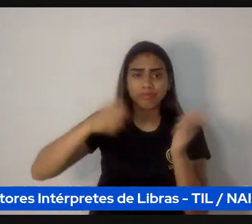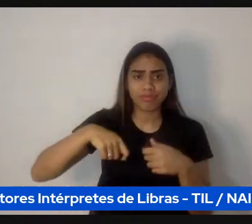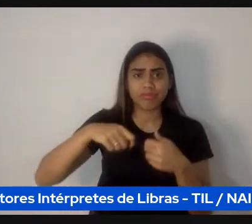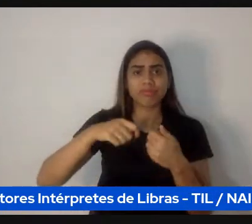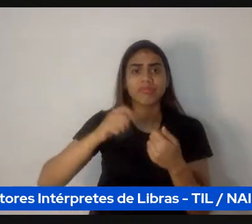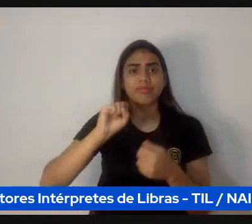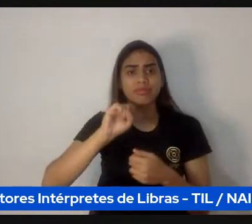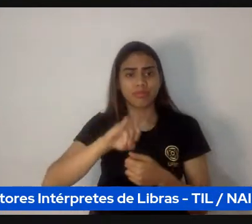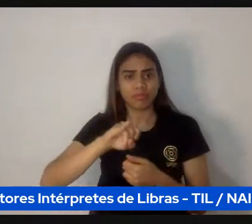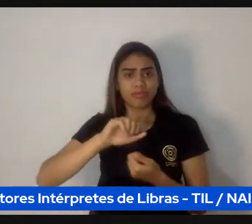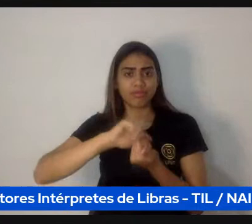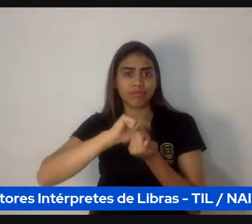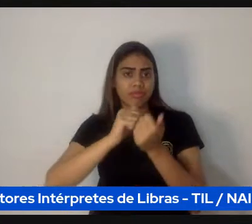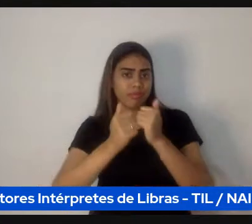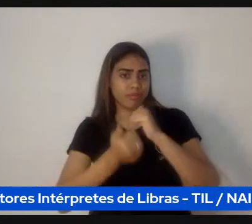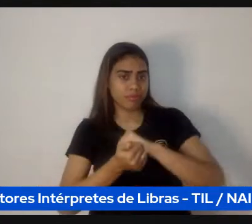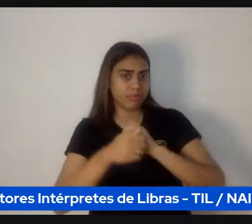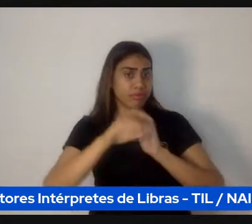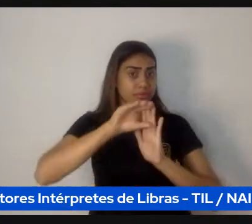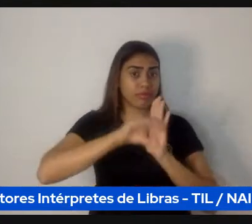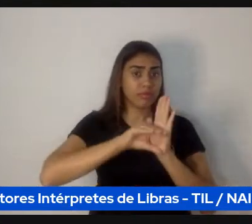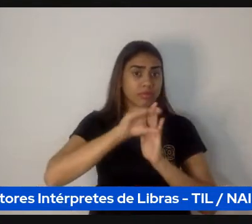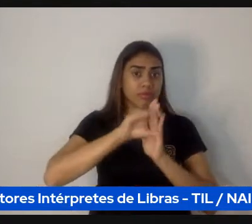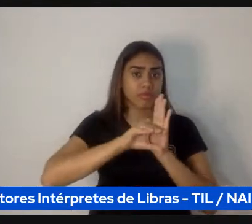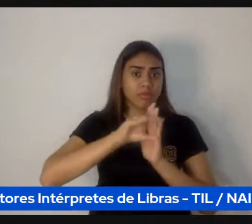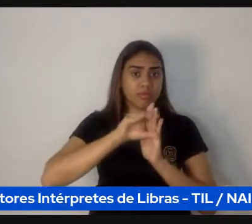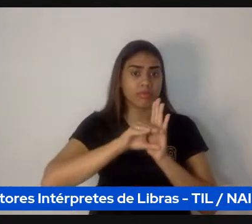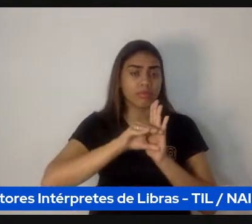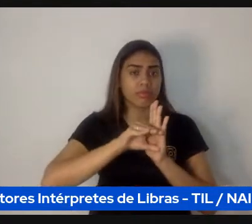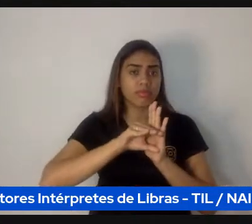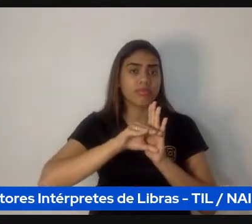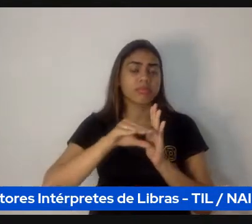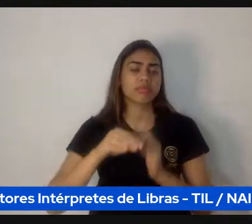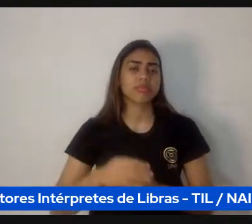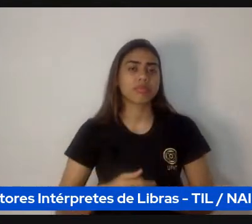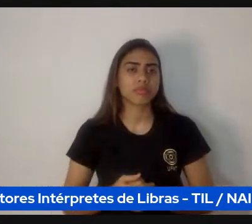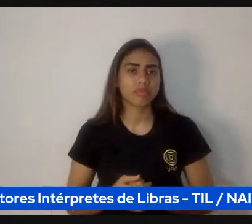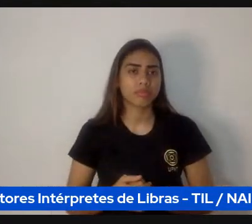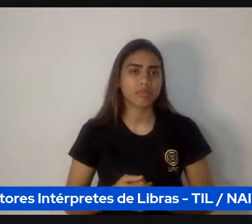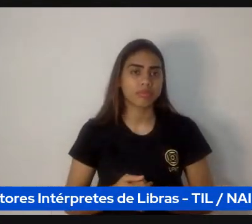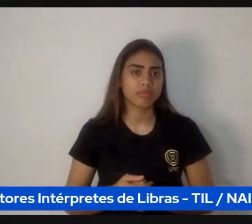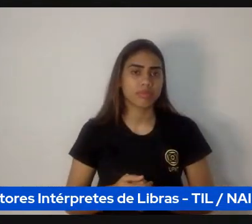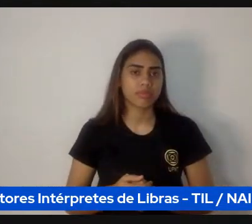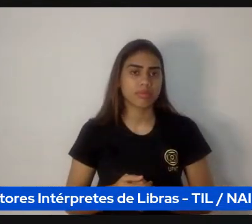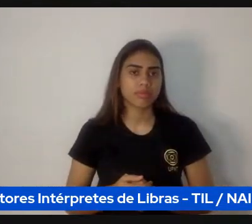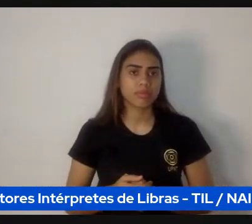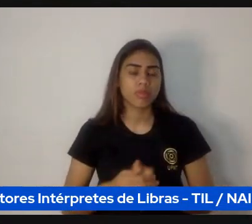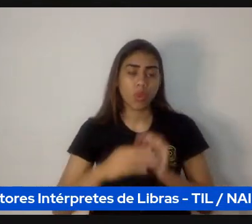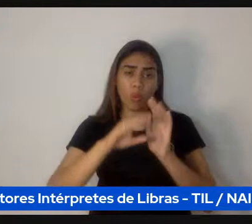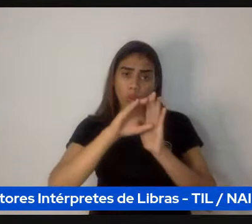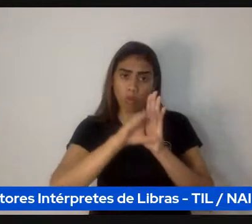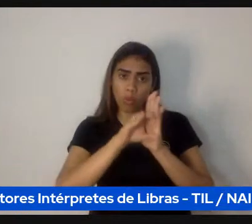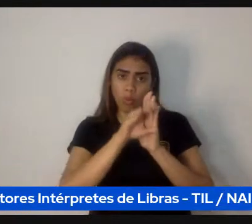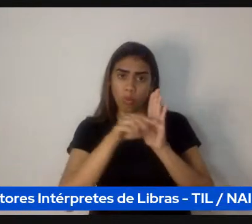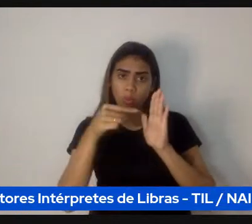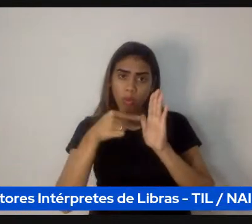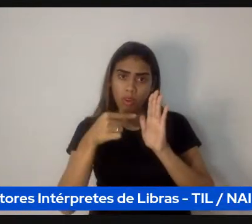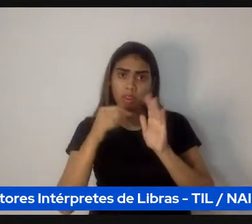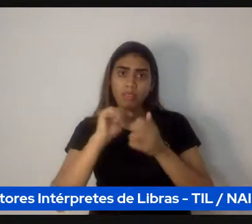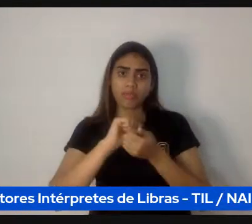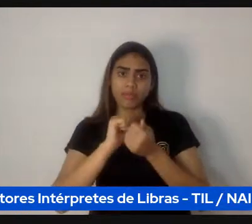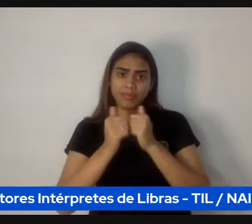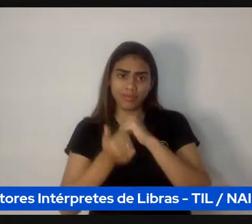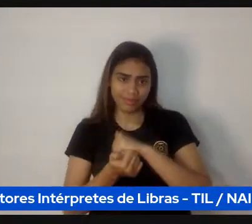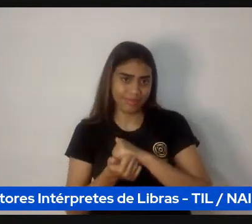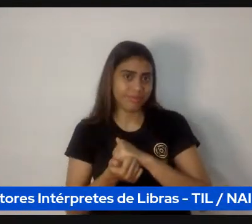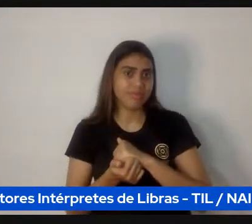curriculares, o currículo, né, em si, como forma de adaptação. E uma cena que me chama a